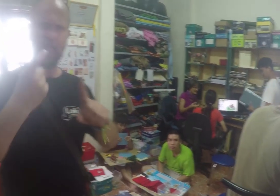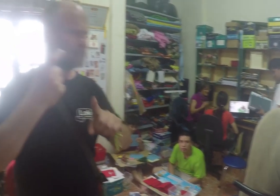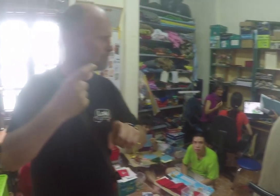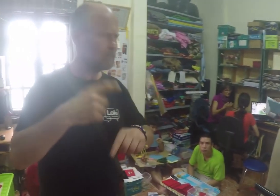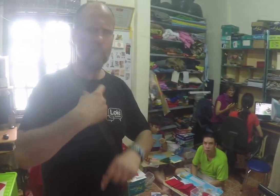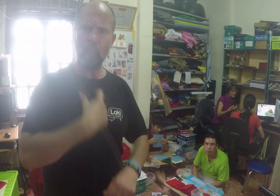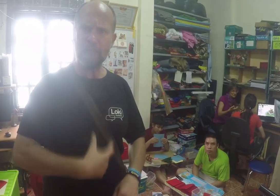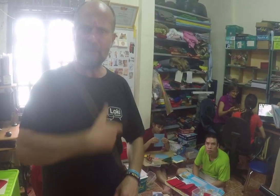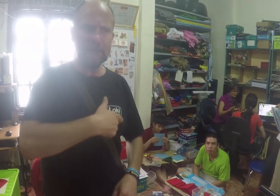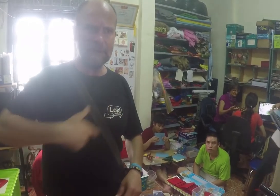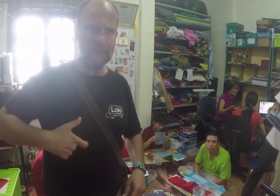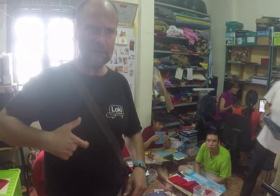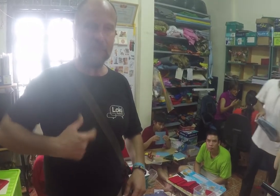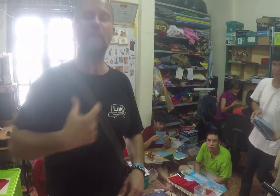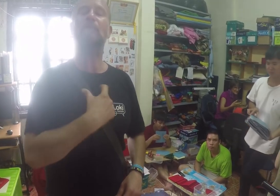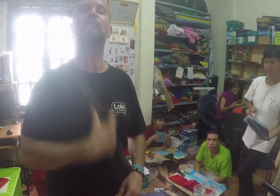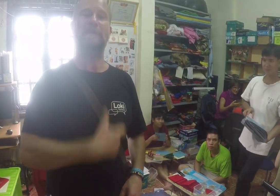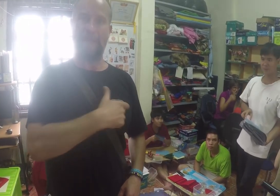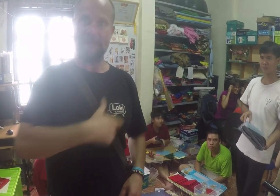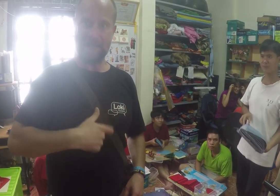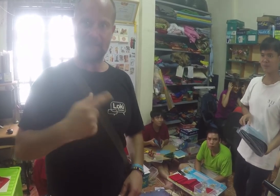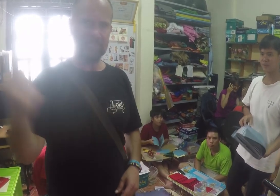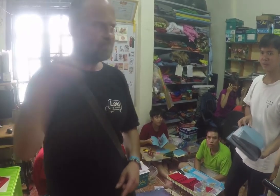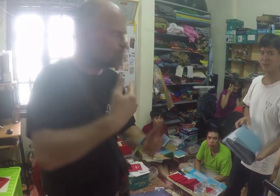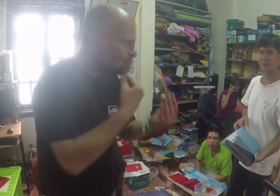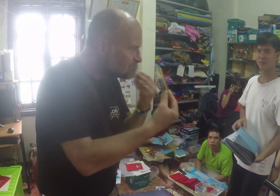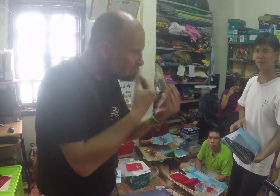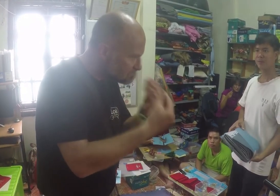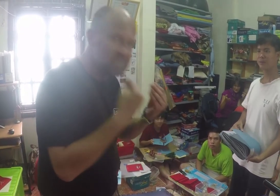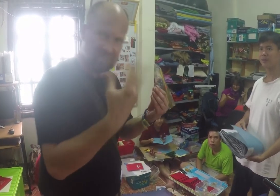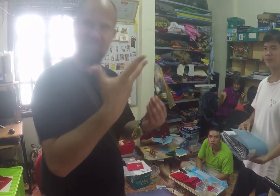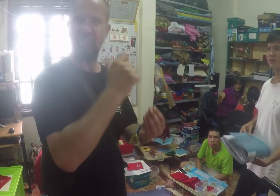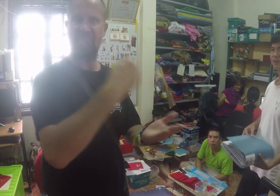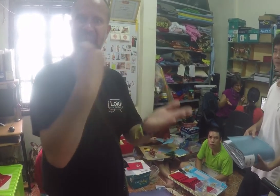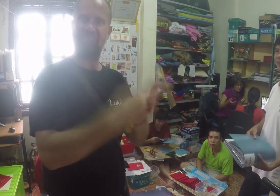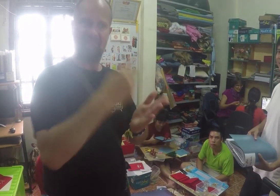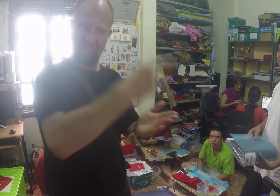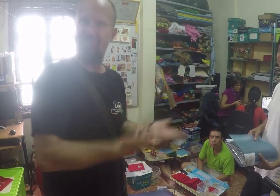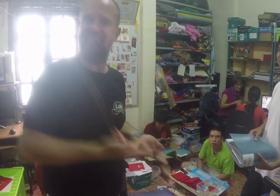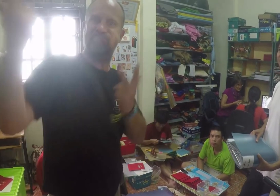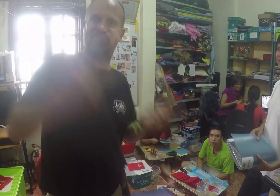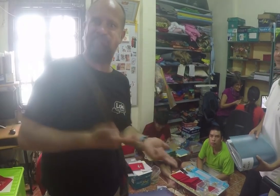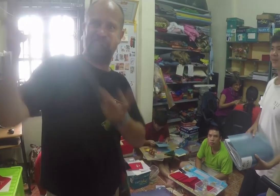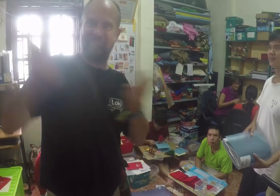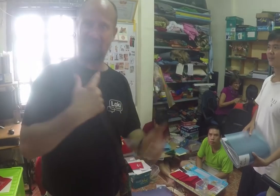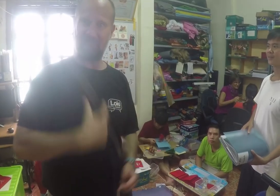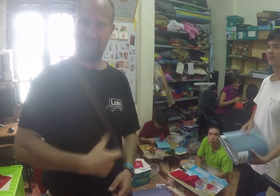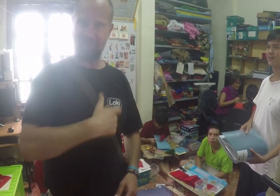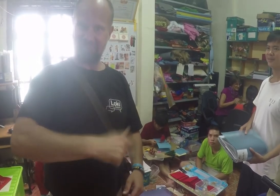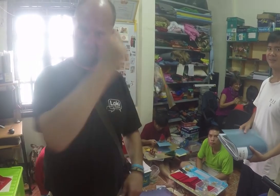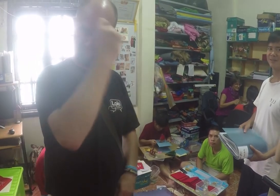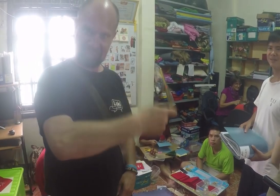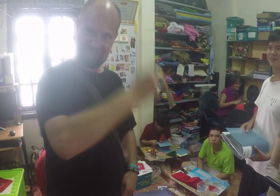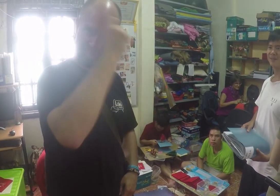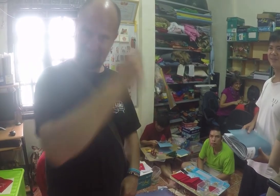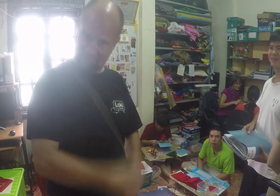aus der Schweiz? Ja, aus der Schweiz. Die kam extra hierher, um einen Exportvertrag für die Schweiz auszuhandeln.